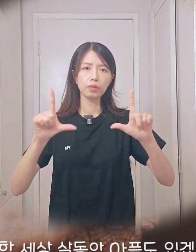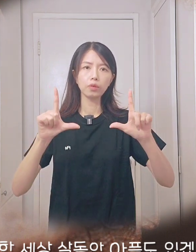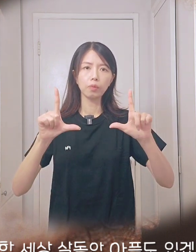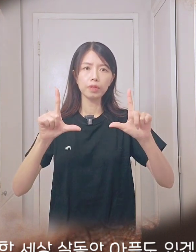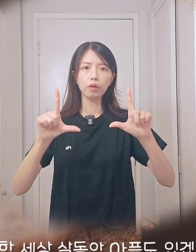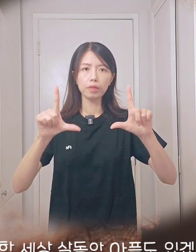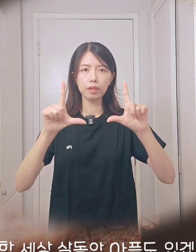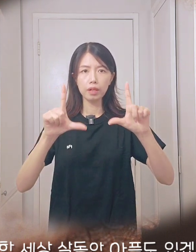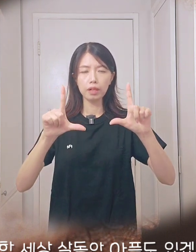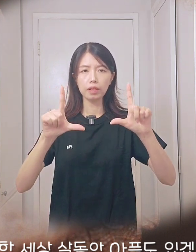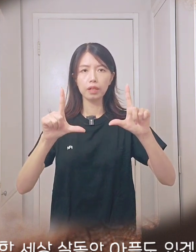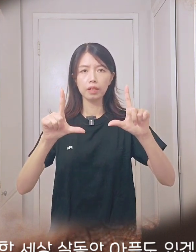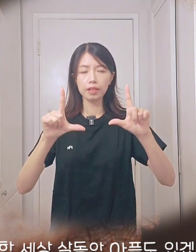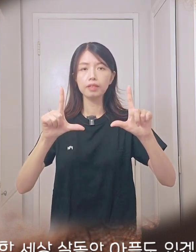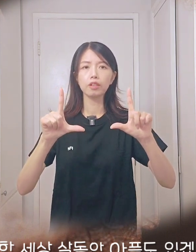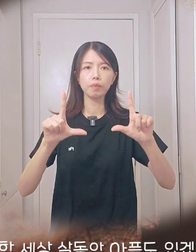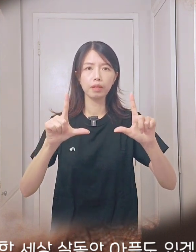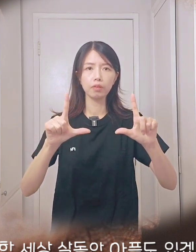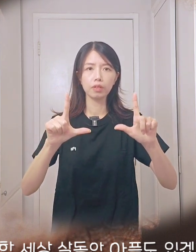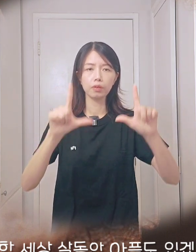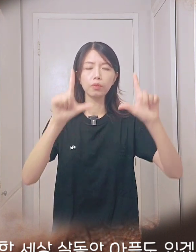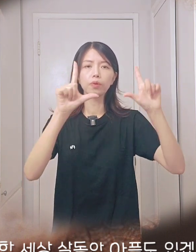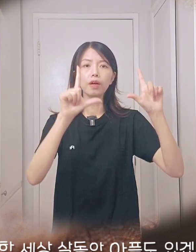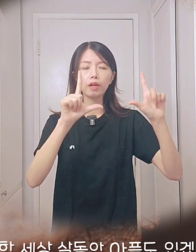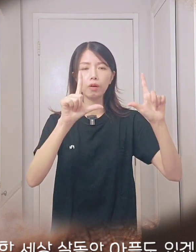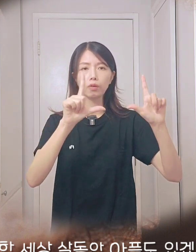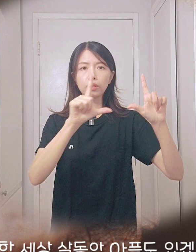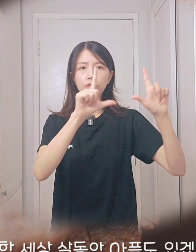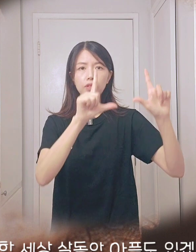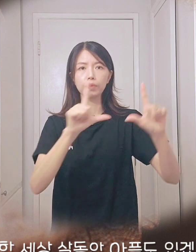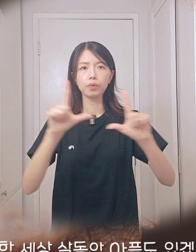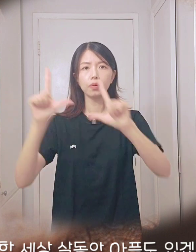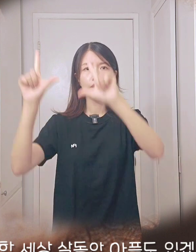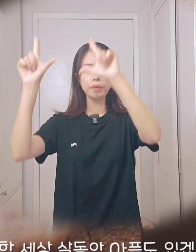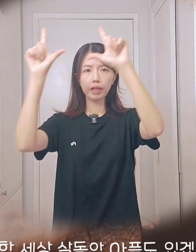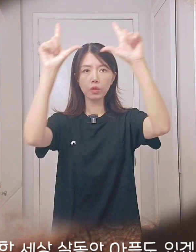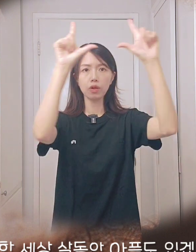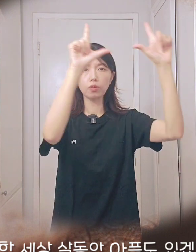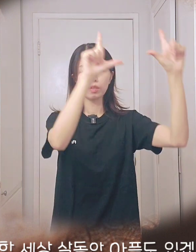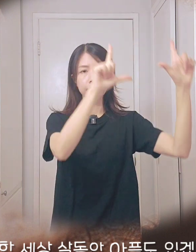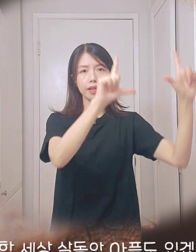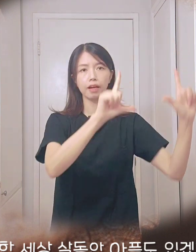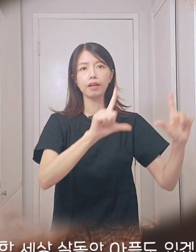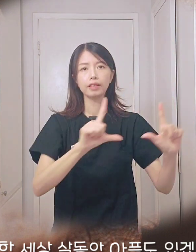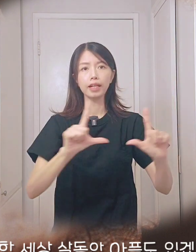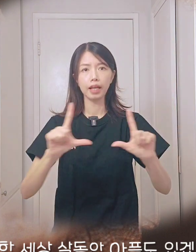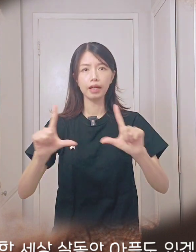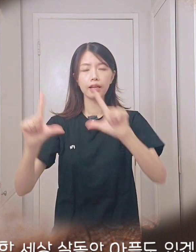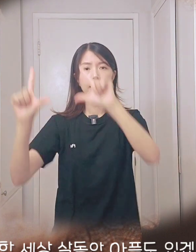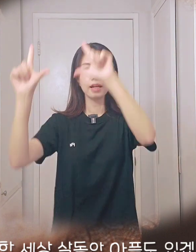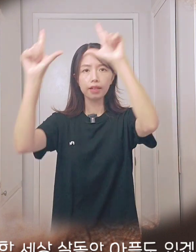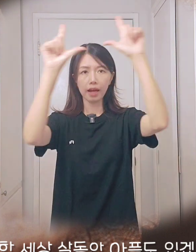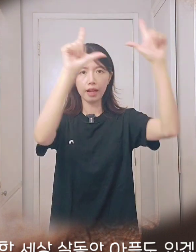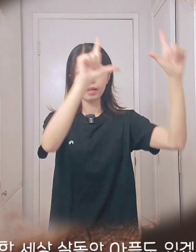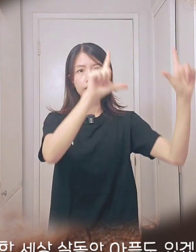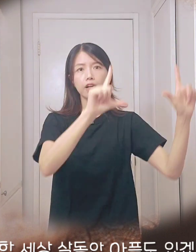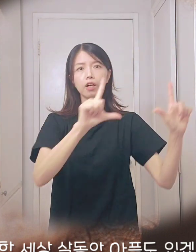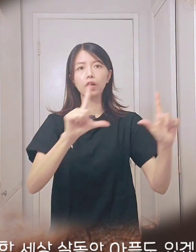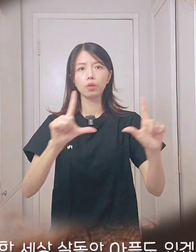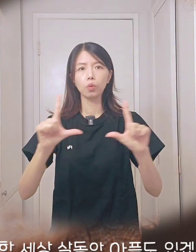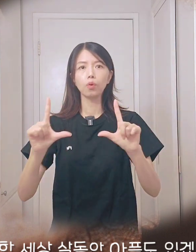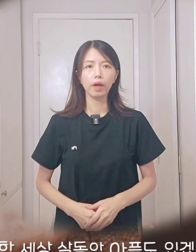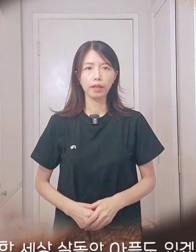대수어는 양손 엄지검지를 니은처럼 만들어 주시고 얼굴을 중심으로 한 바퀴 돌려주시면 돼요. 살다.